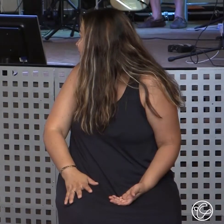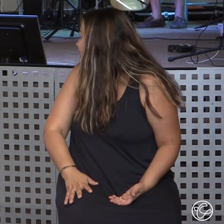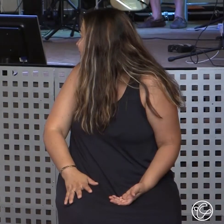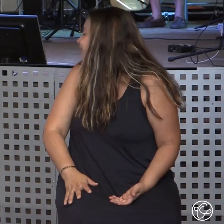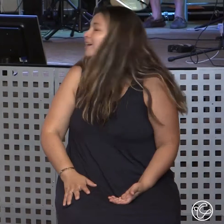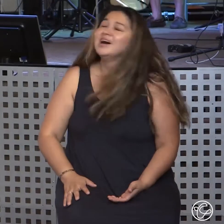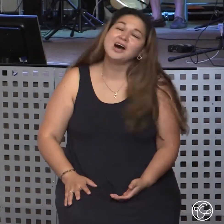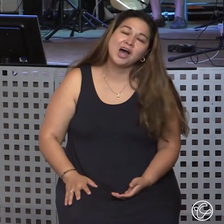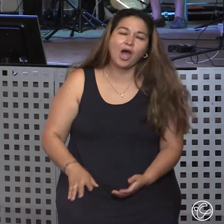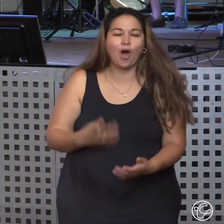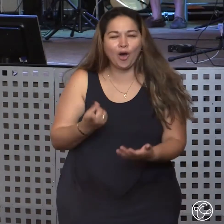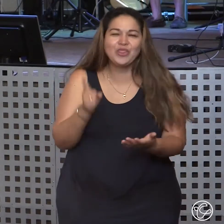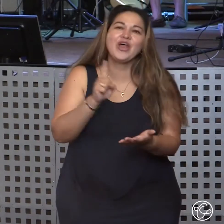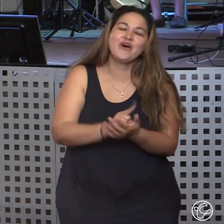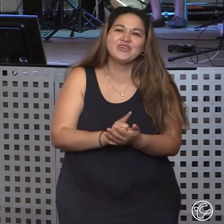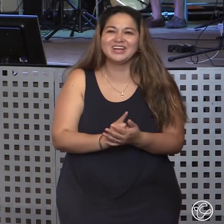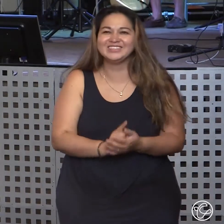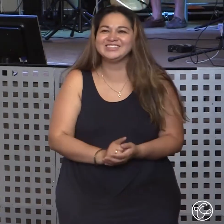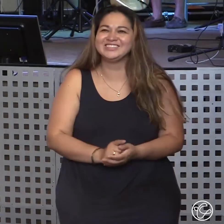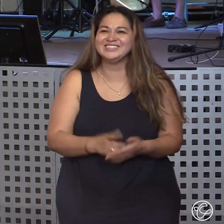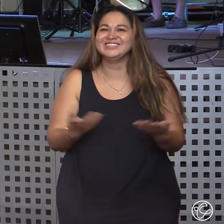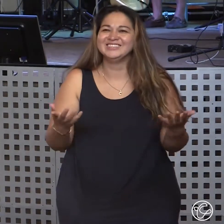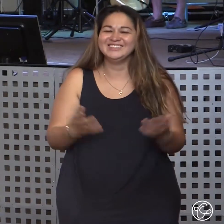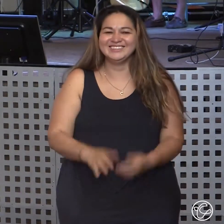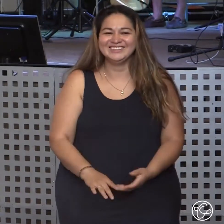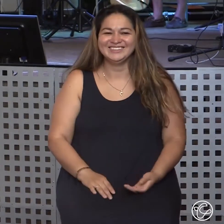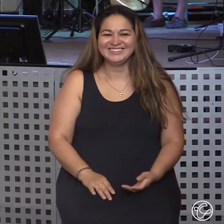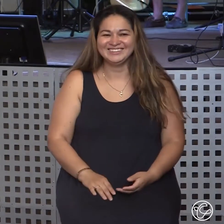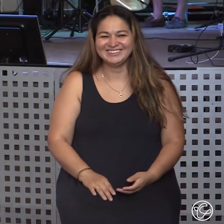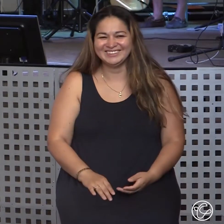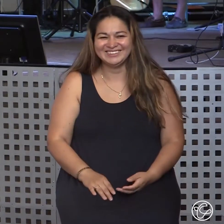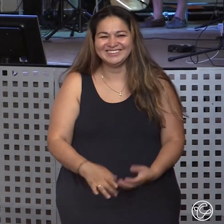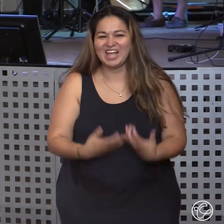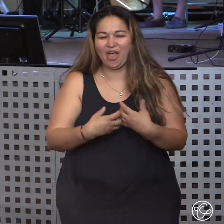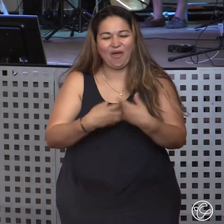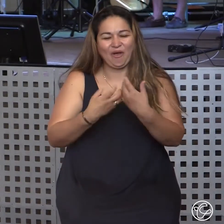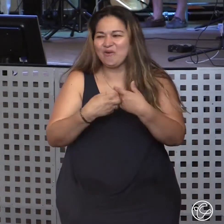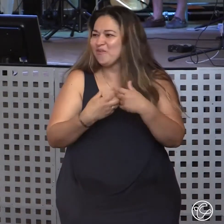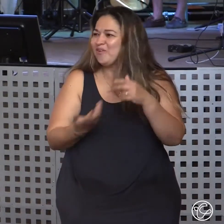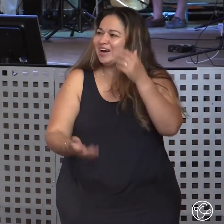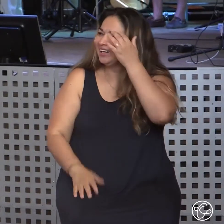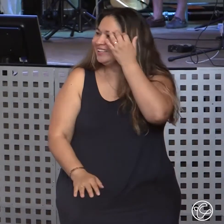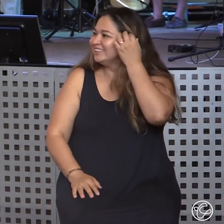Segundo intento, no os preocupéis, yo acabo mi predicación.